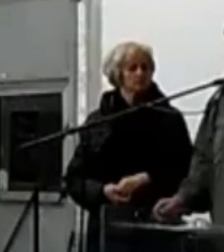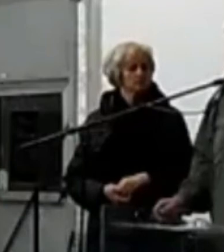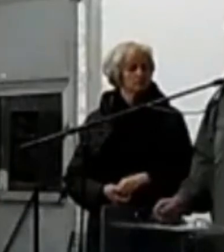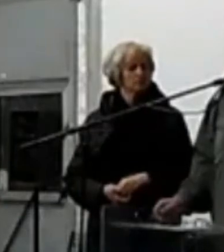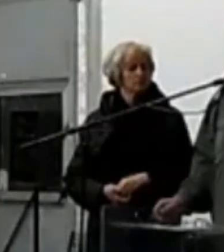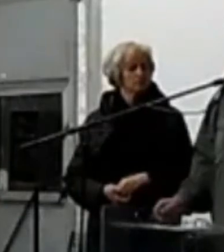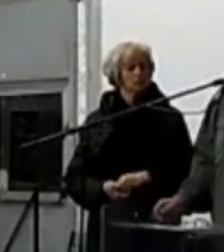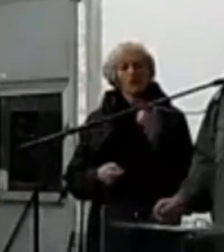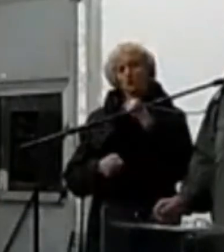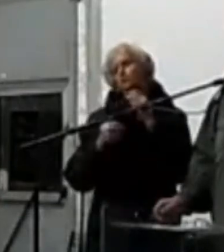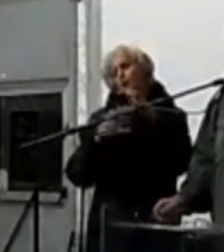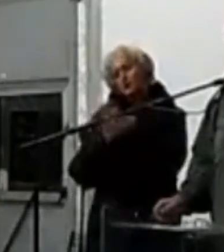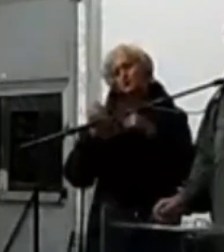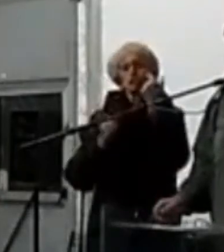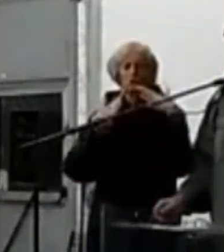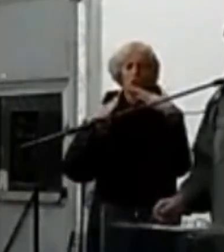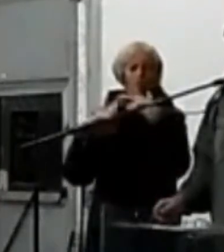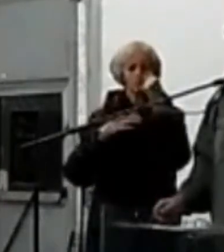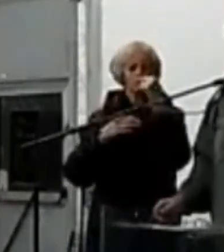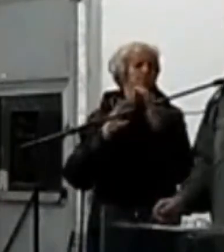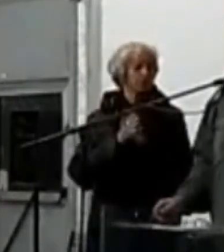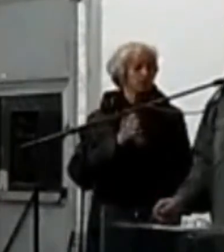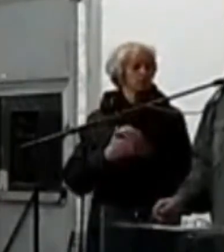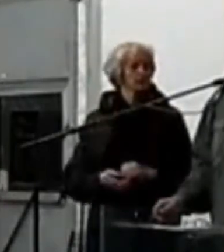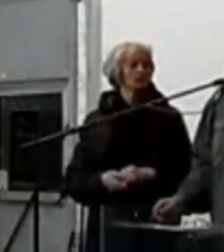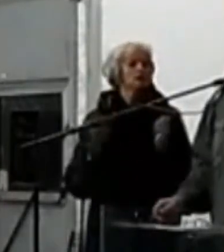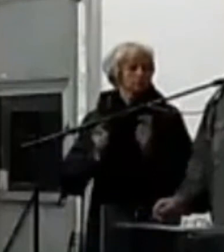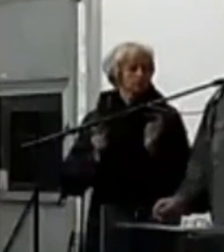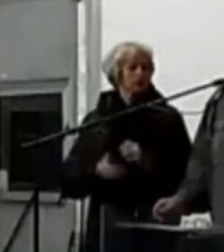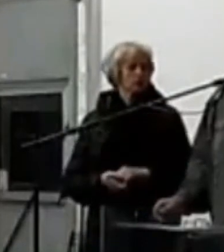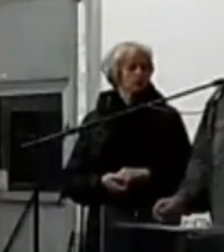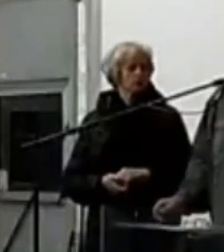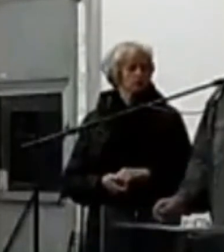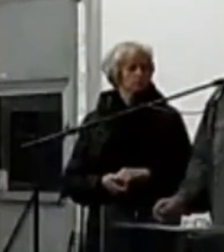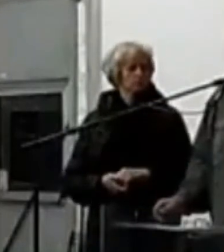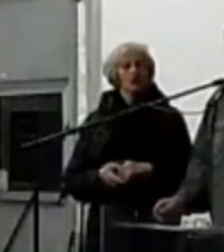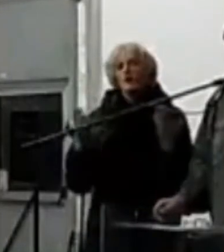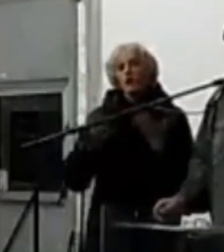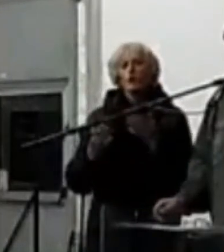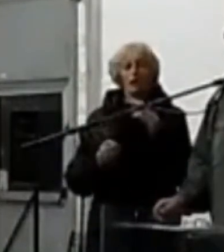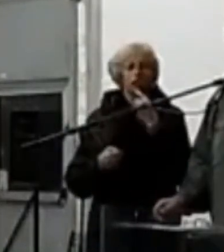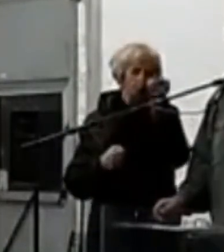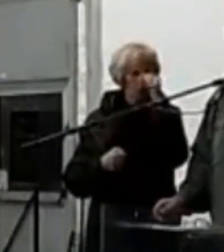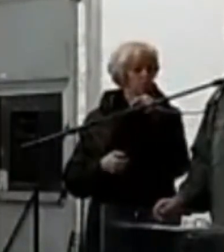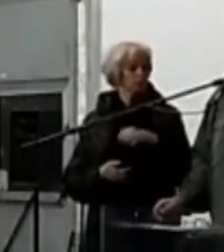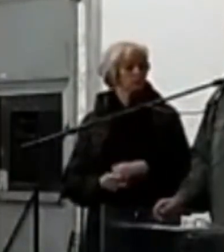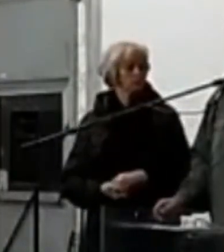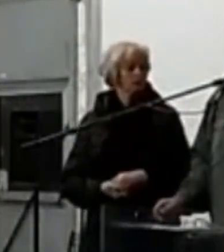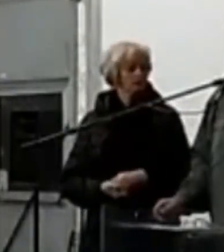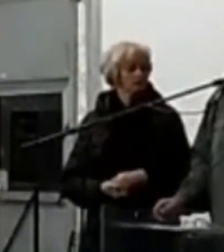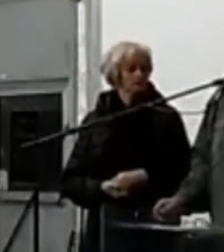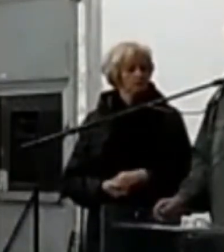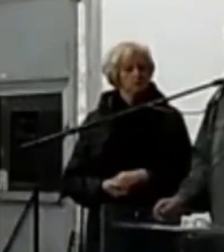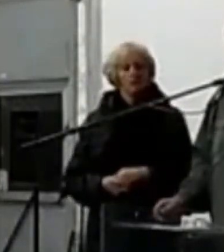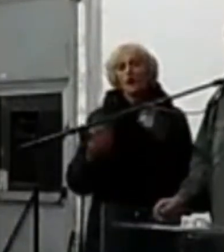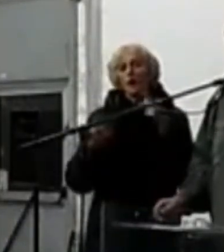porodice, od komšija i prijatelja da se bave, kako kažu, glupostima. A zapravo je